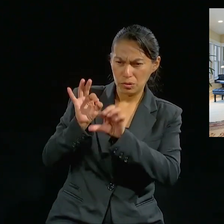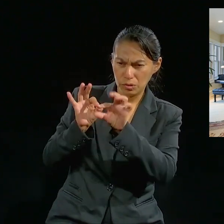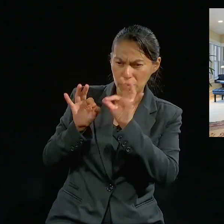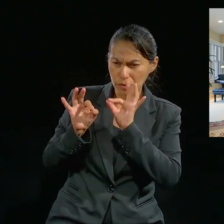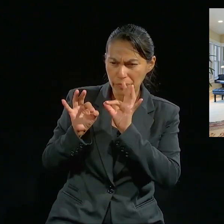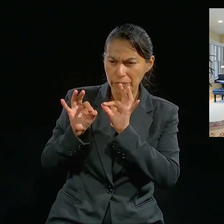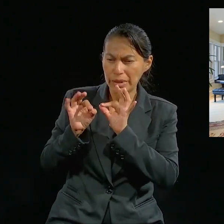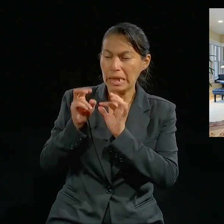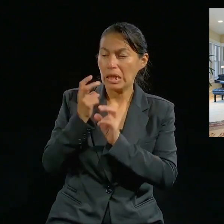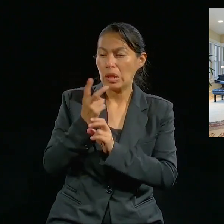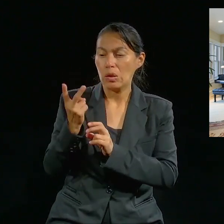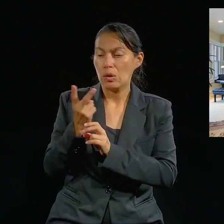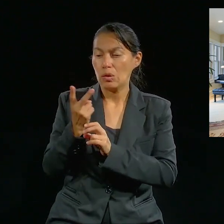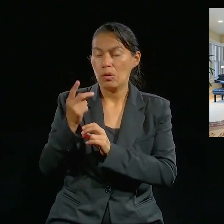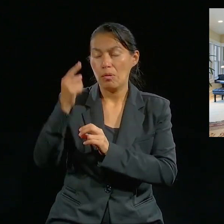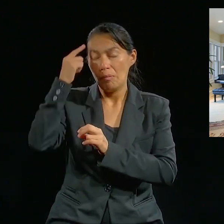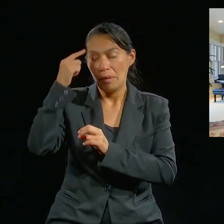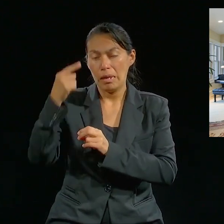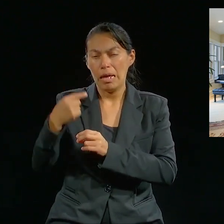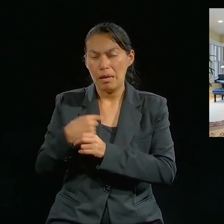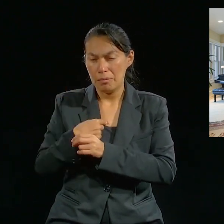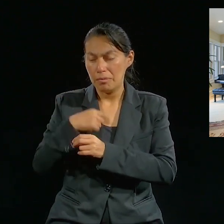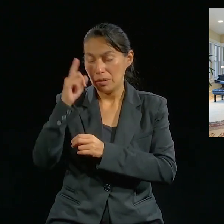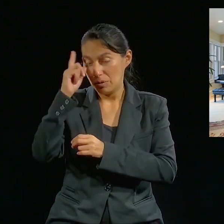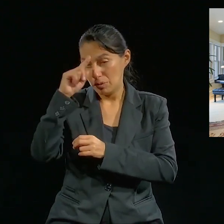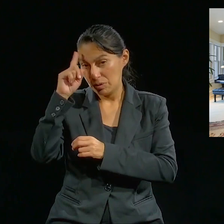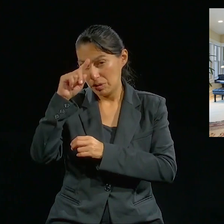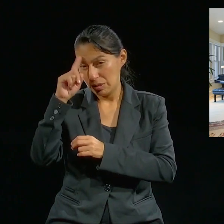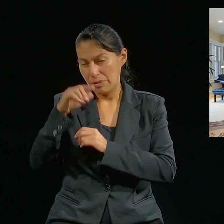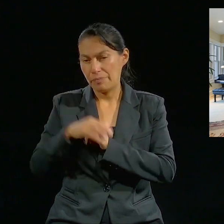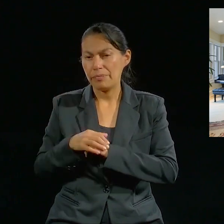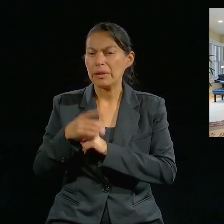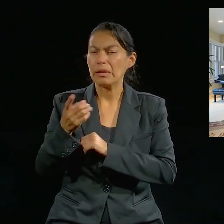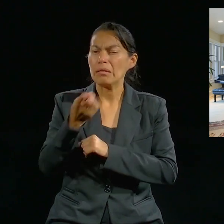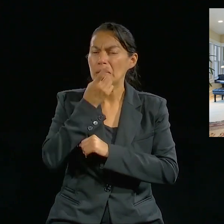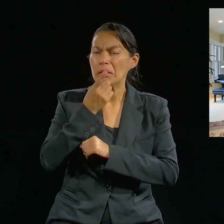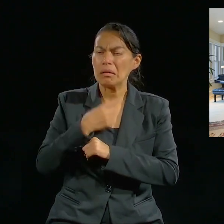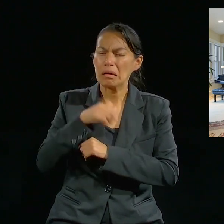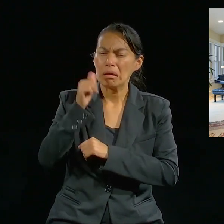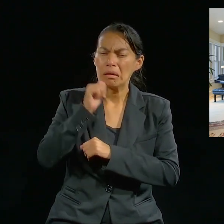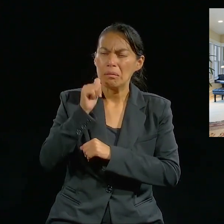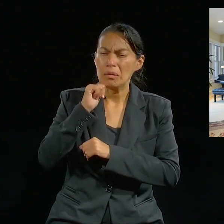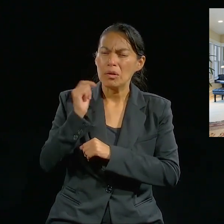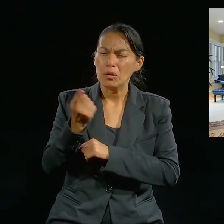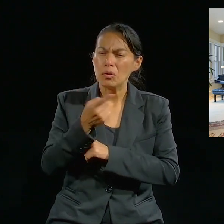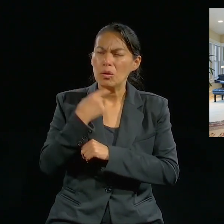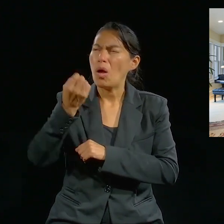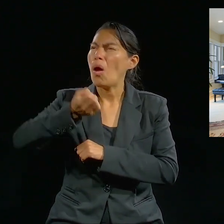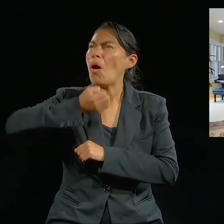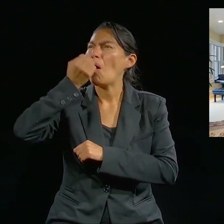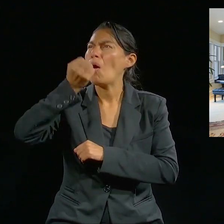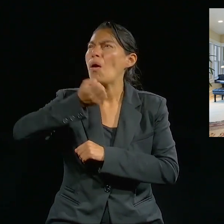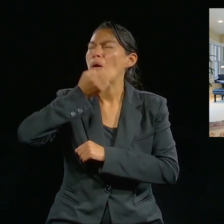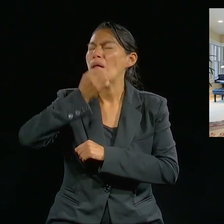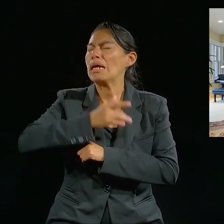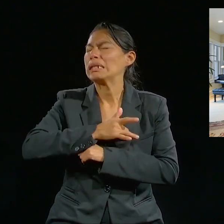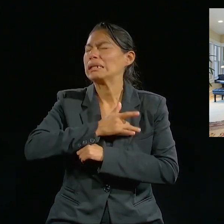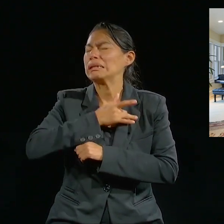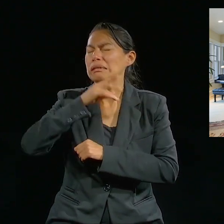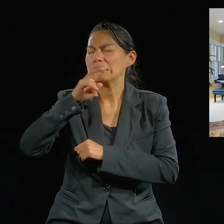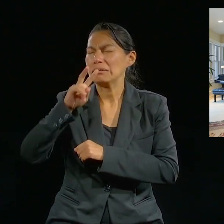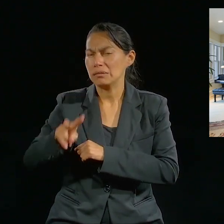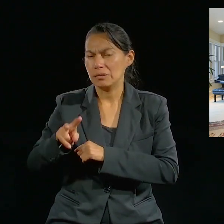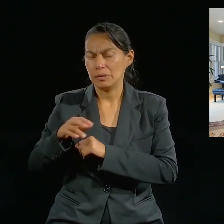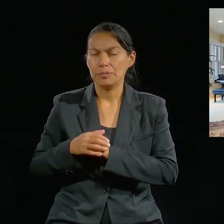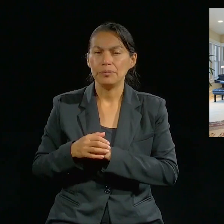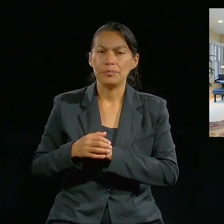que ellas siempre me decían de que teníamos que orar, pero teníamos que ser sinceros con Dios. Y algo que siempre